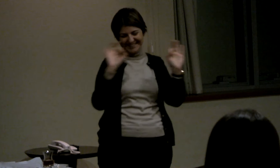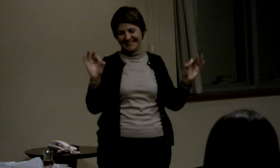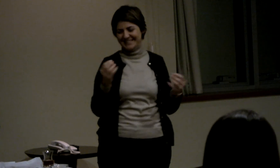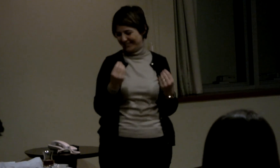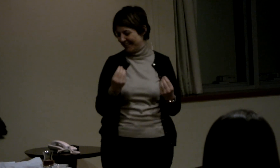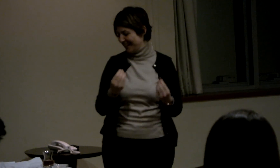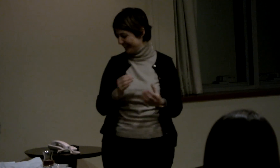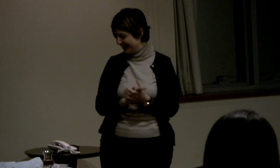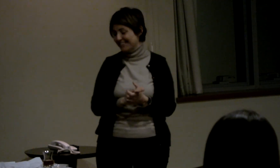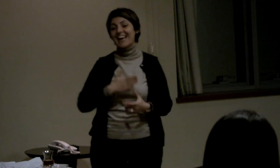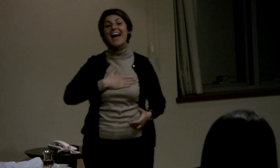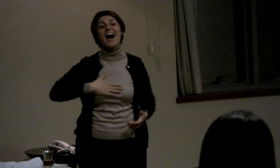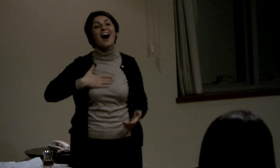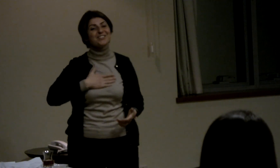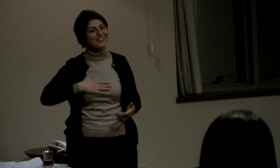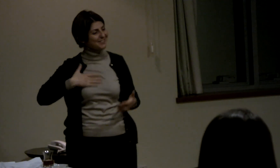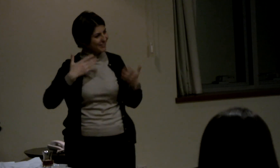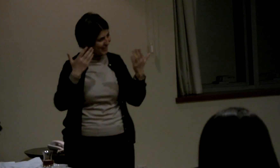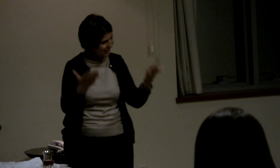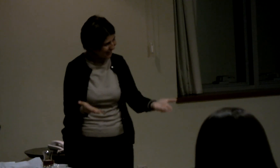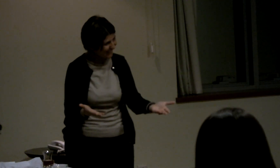Ücretsiz. Güzel. Evet. Afiyet olsun.